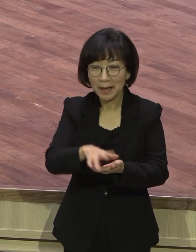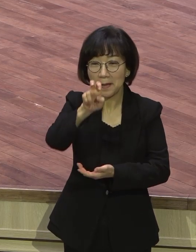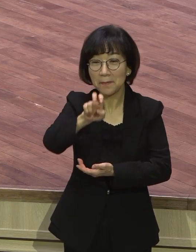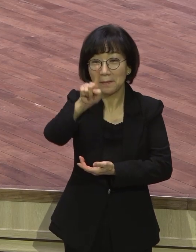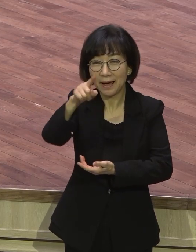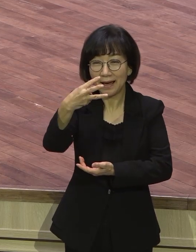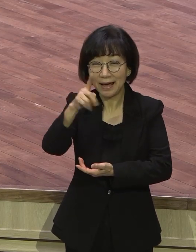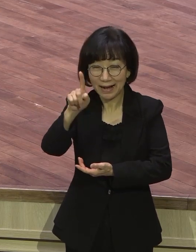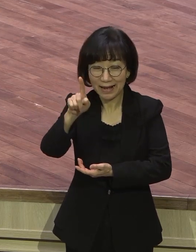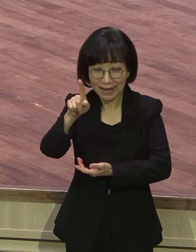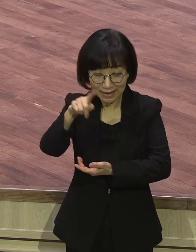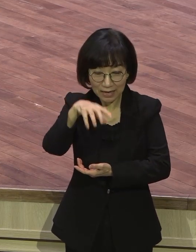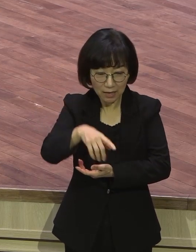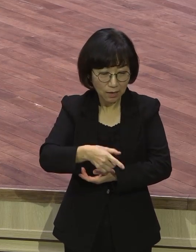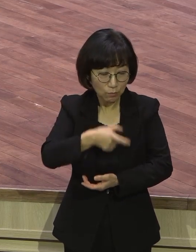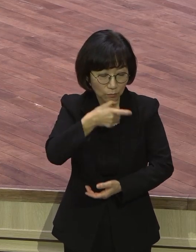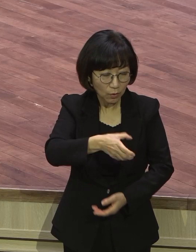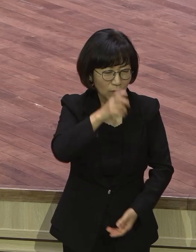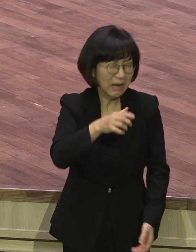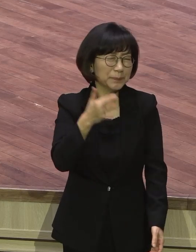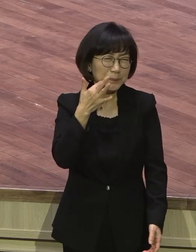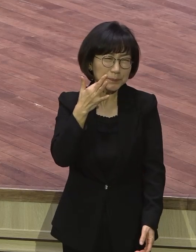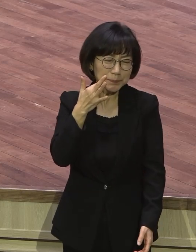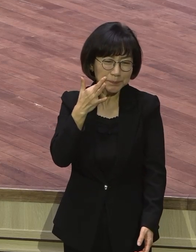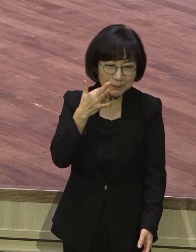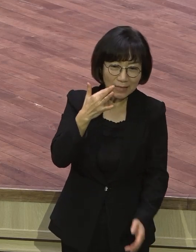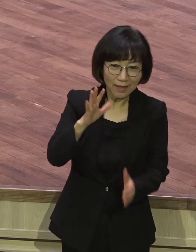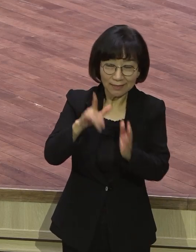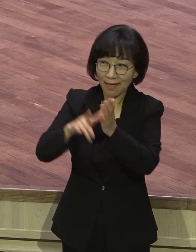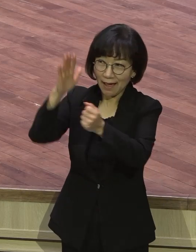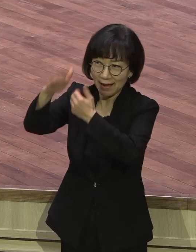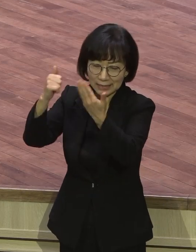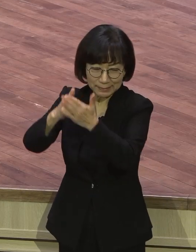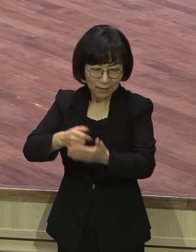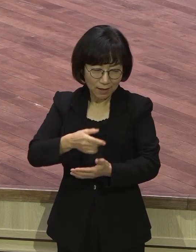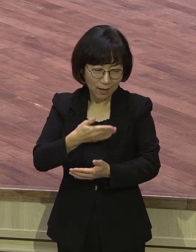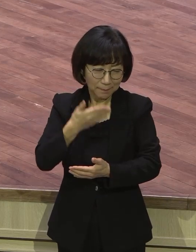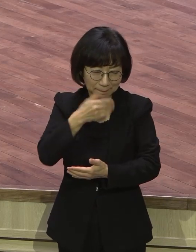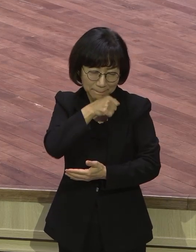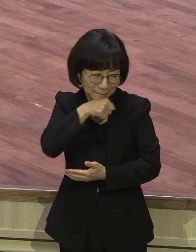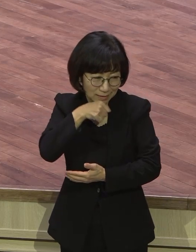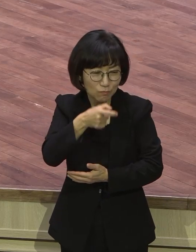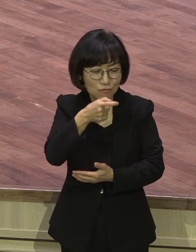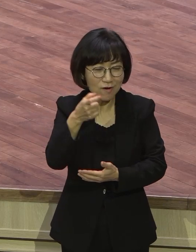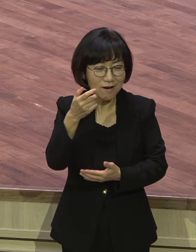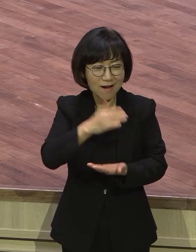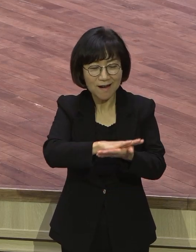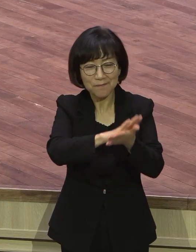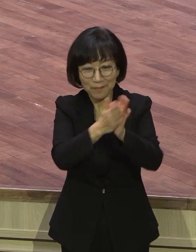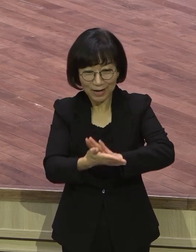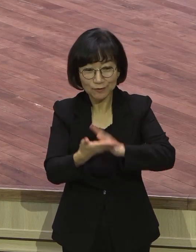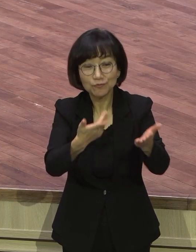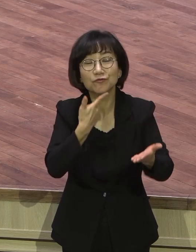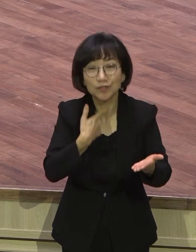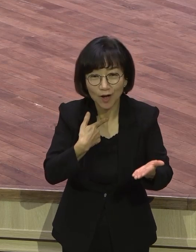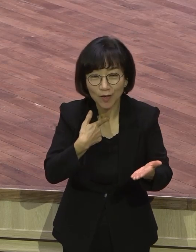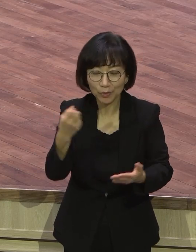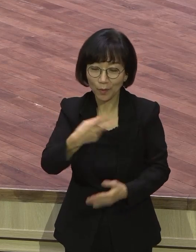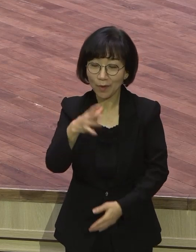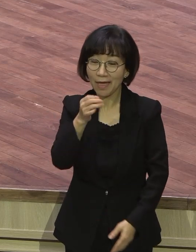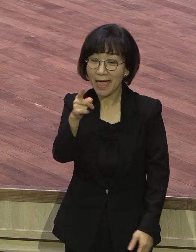선물 서서 못 먹는 마라의 선물 단물로 그렇게 만들어준 사건이 있어요 그리고 엘림이라는 데서 그